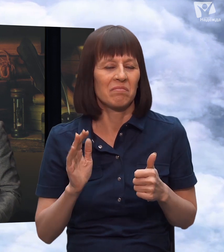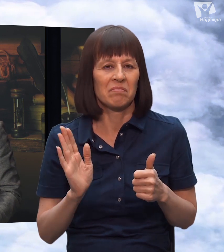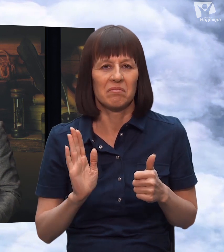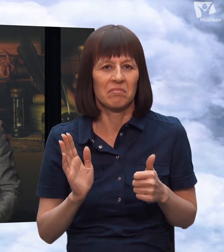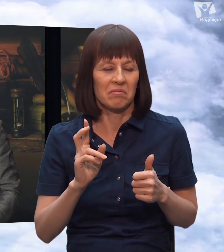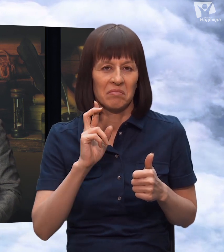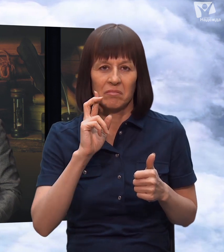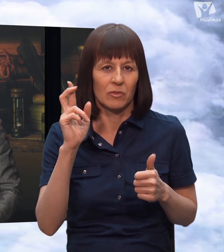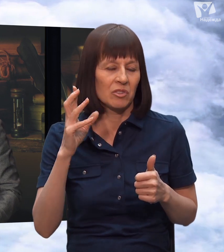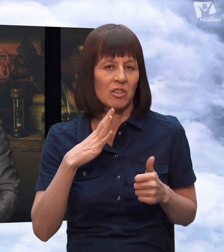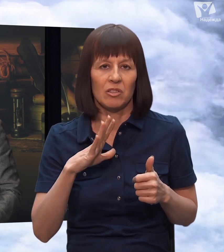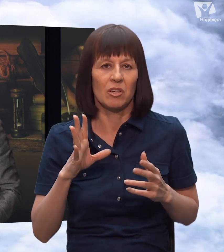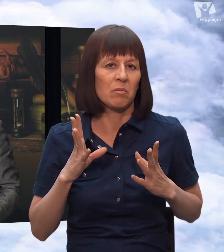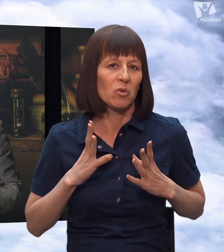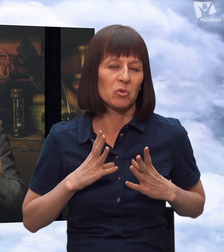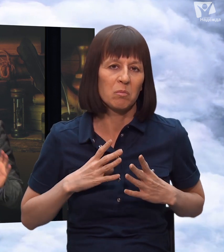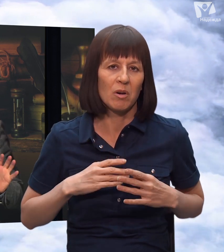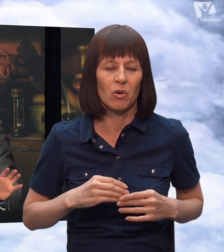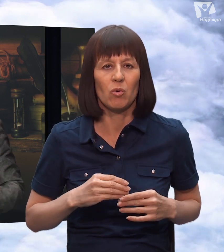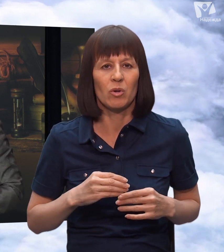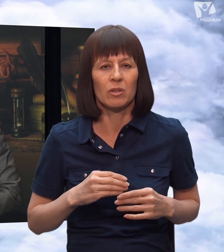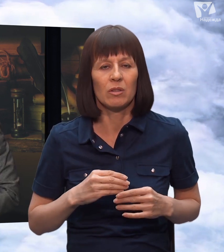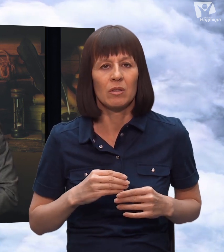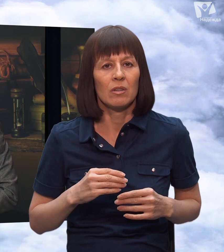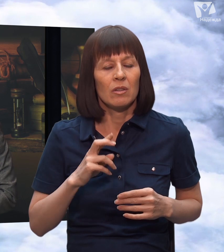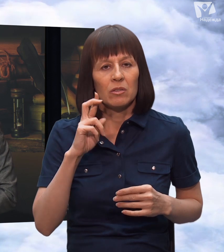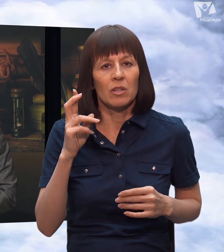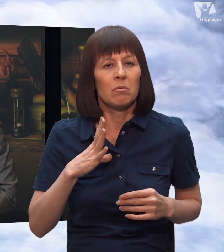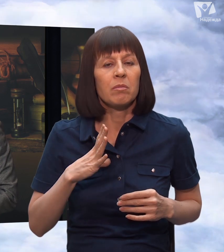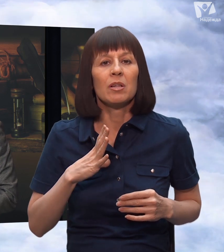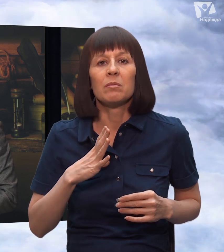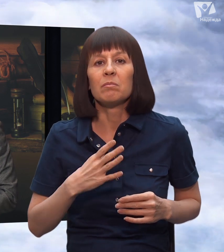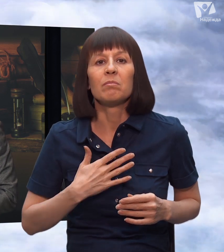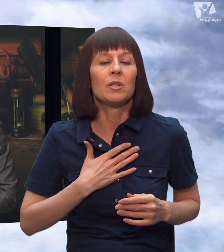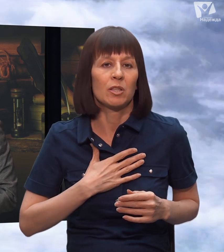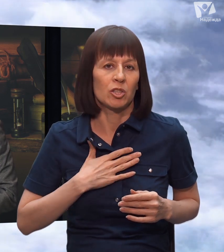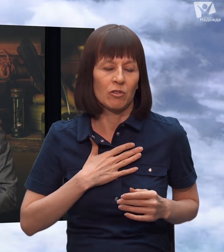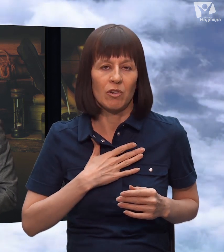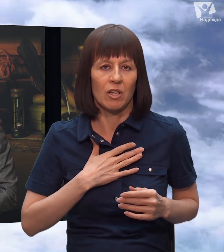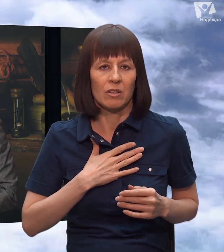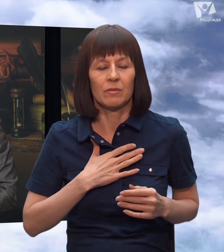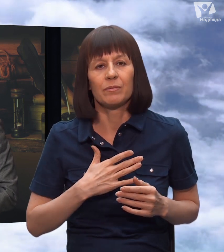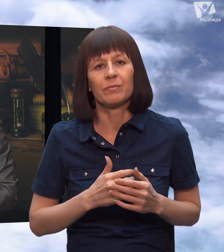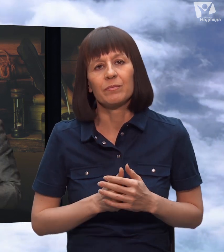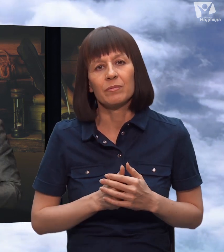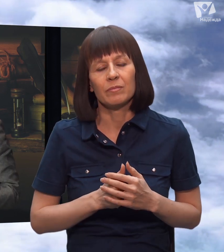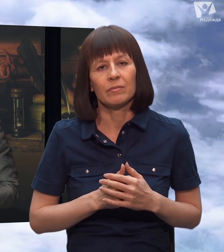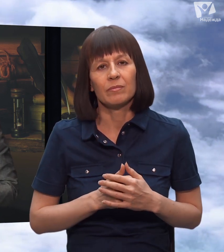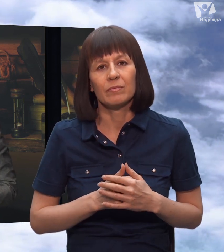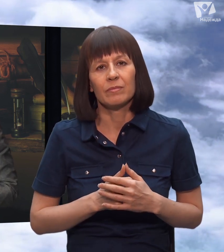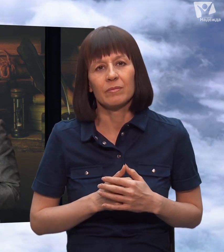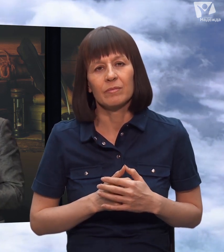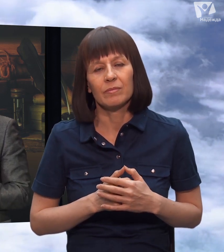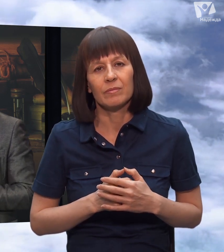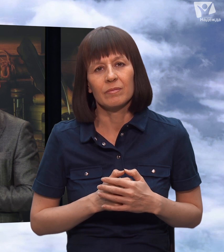уничтожено и теперь можно успокоиться и почивать на лаврах а что может